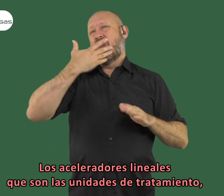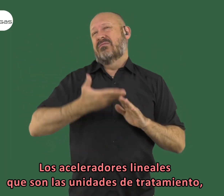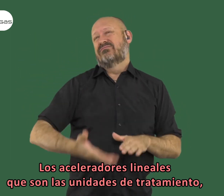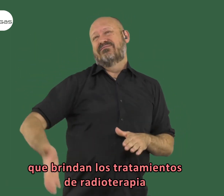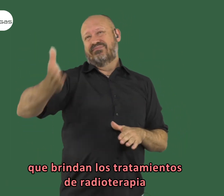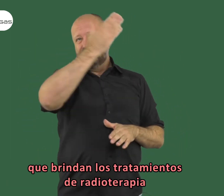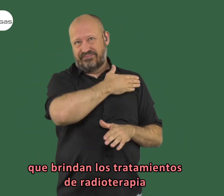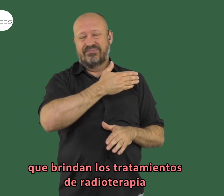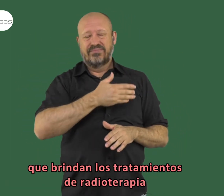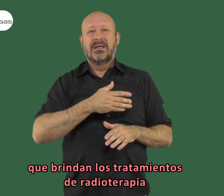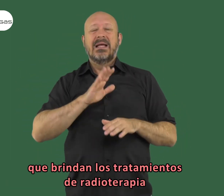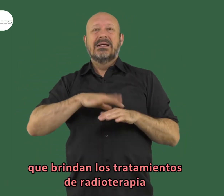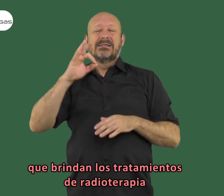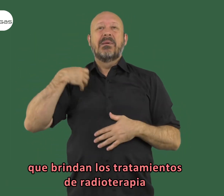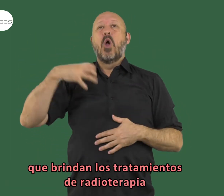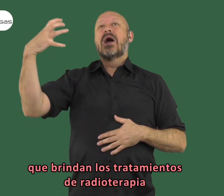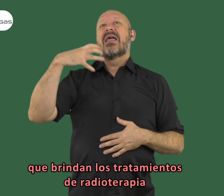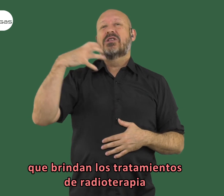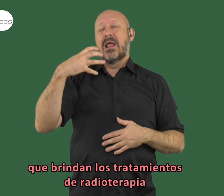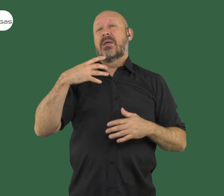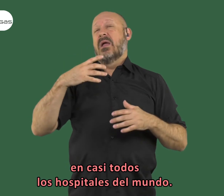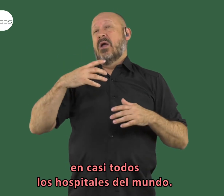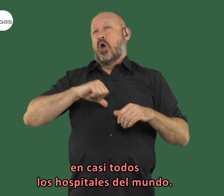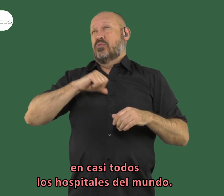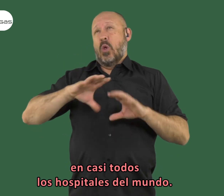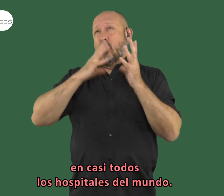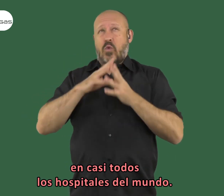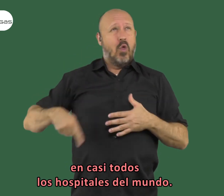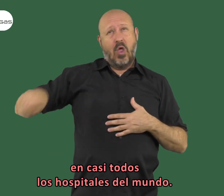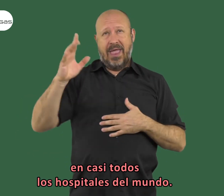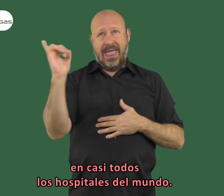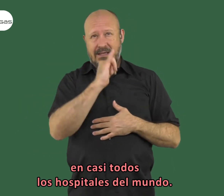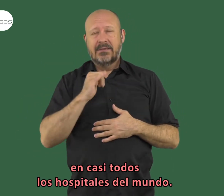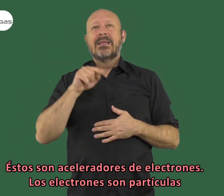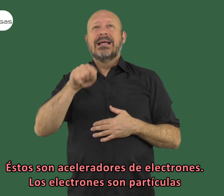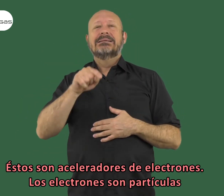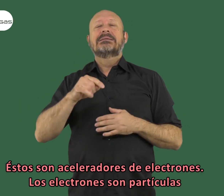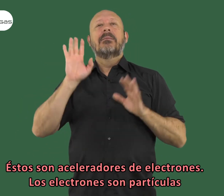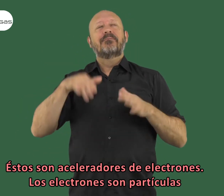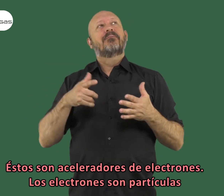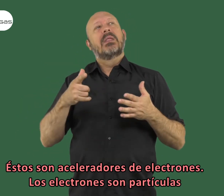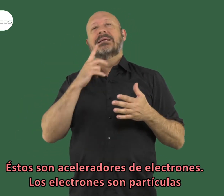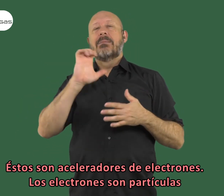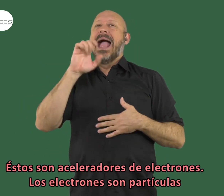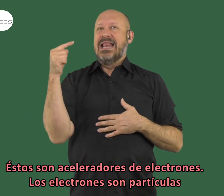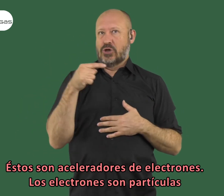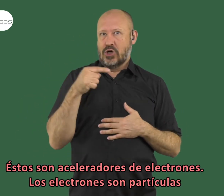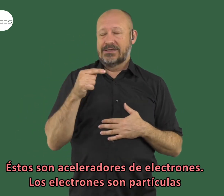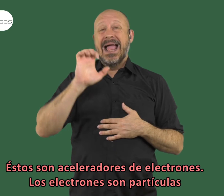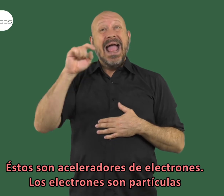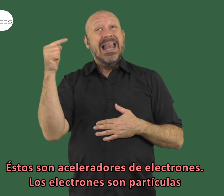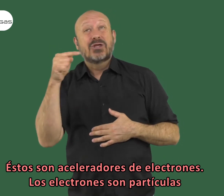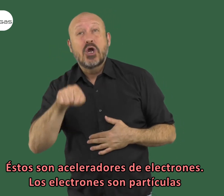de tratamiento que brindan tratamientos de radioterapia en casi todos los hospitales del mundo, estos son aceleradores